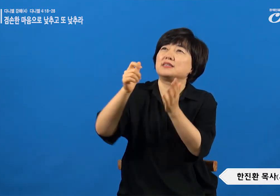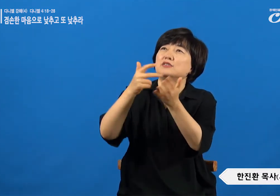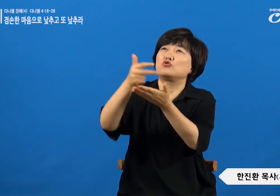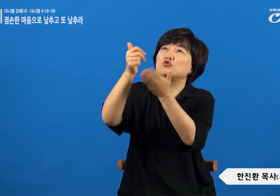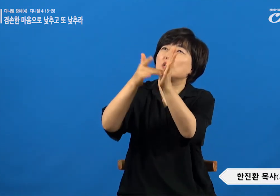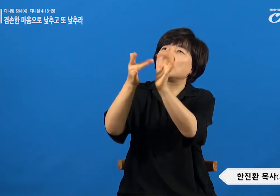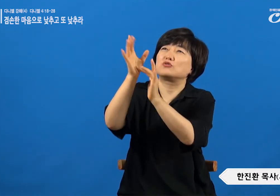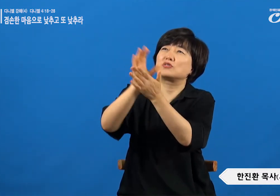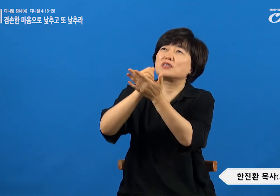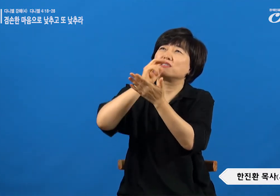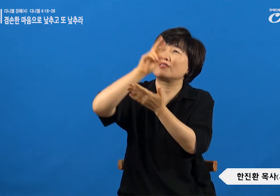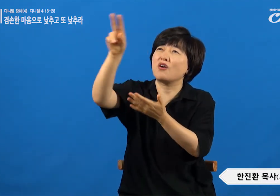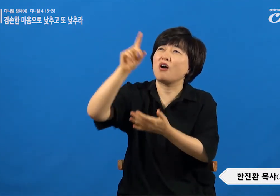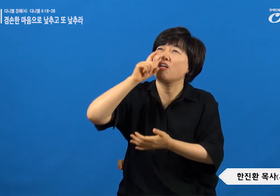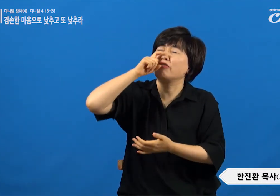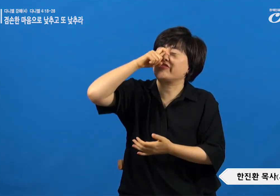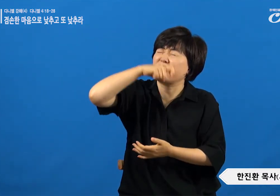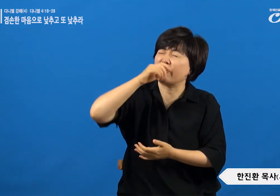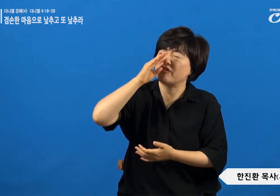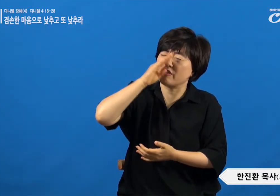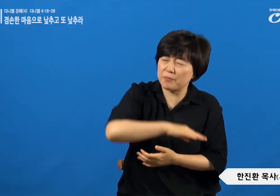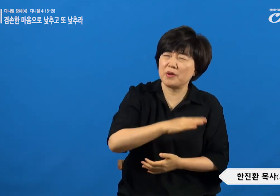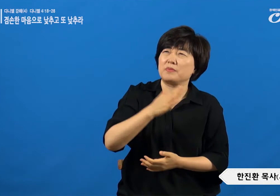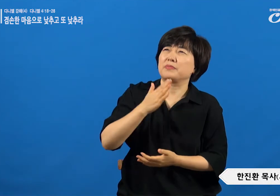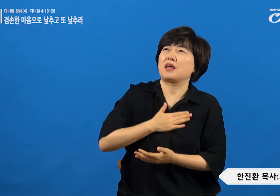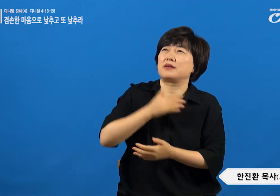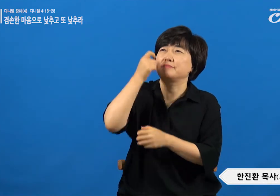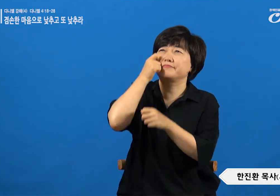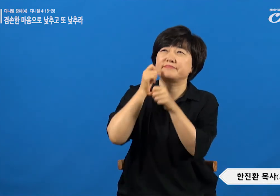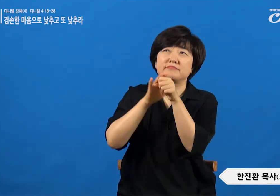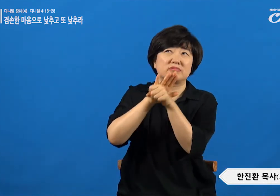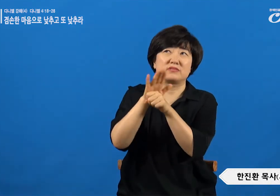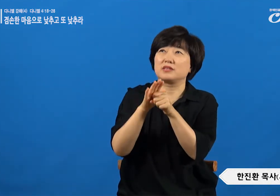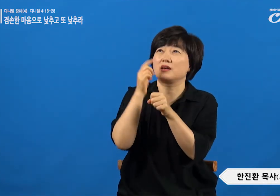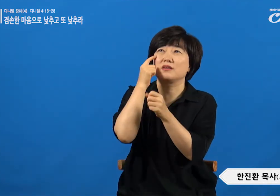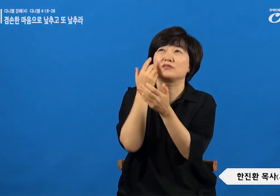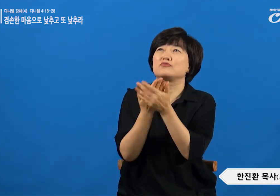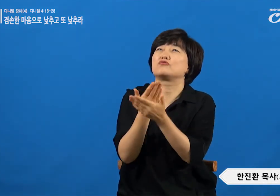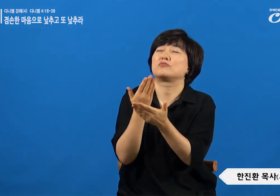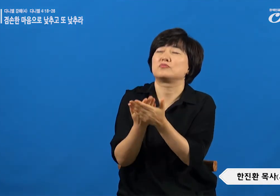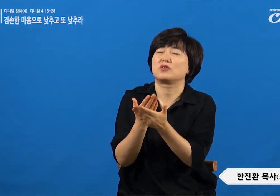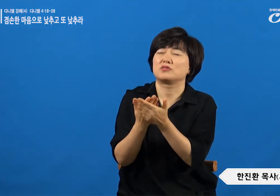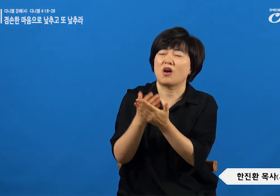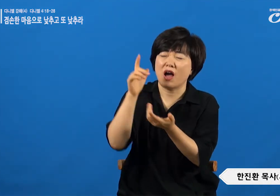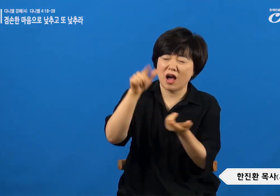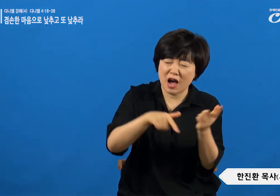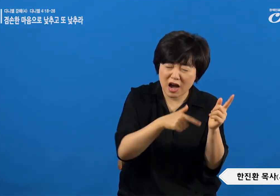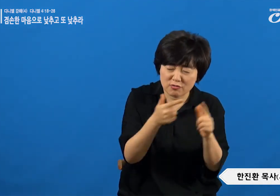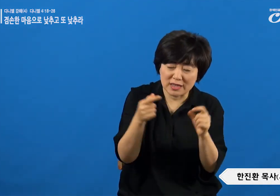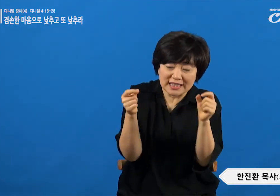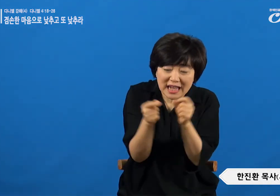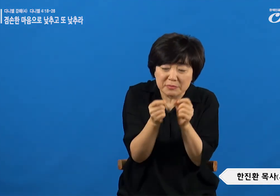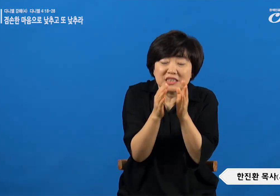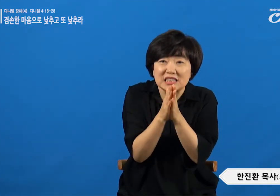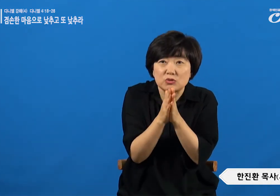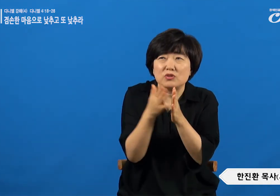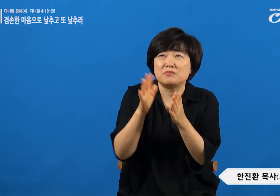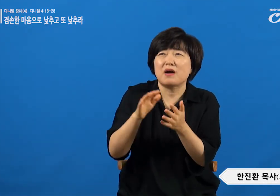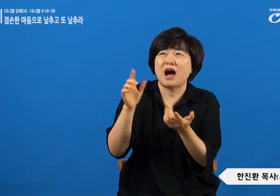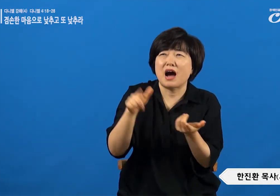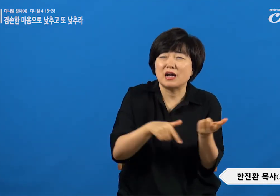그리스도시여, 더럽고 형편없는 저를 불쌍히 여기소서. 그 짧은 기도를 하루에도 수십 번